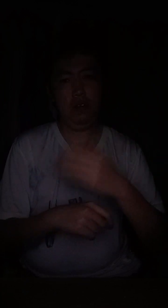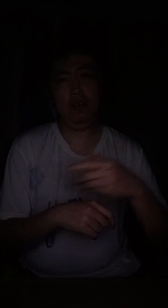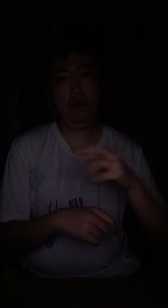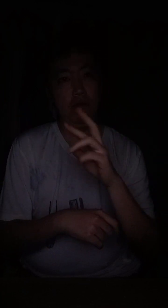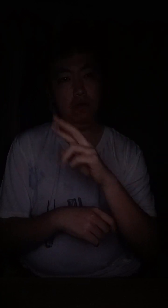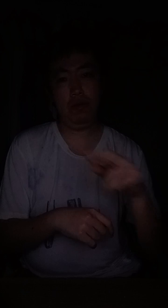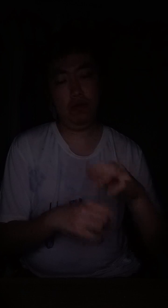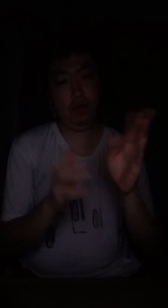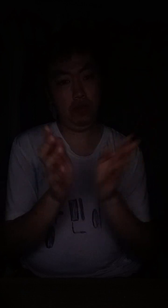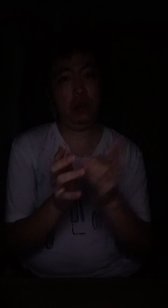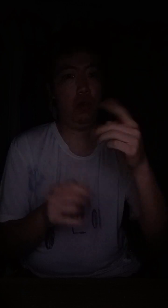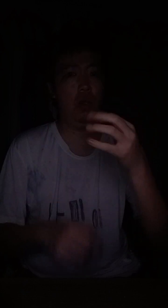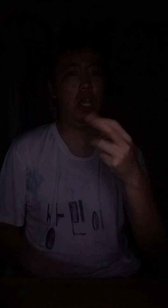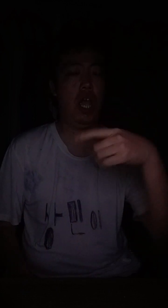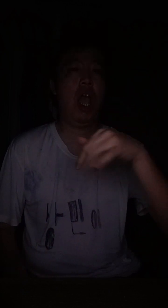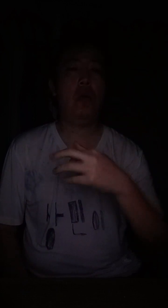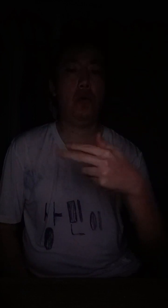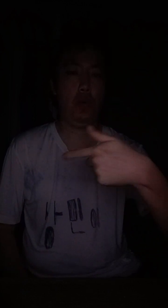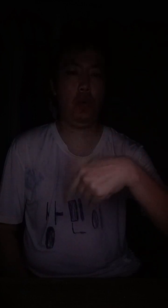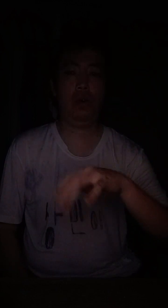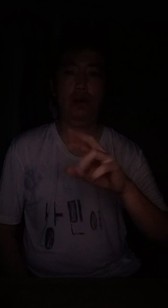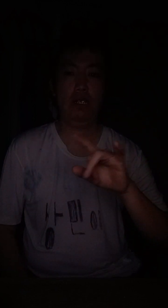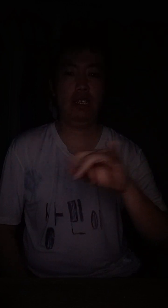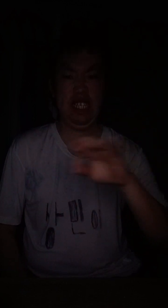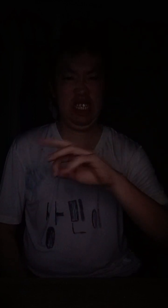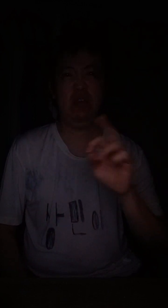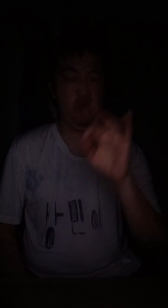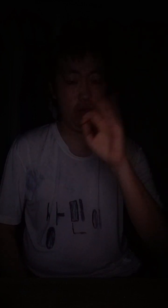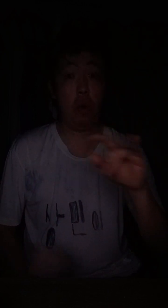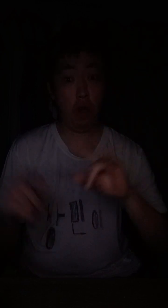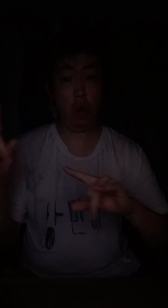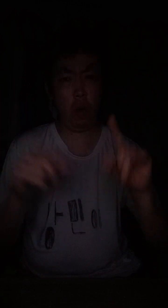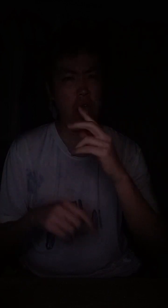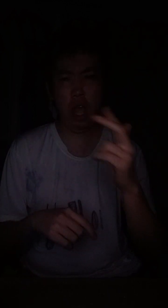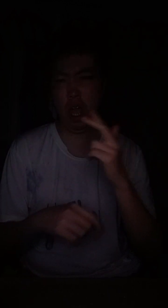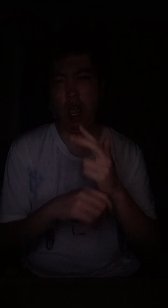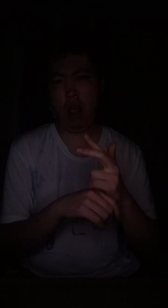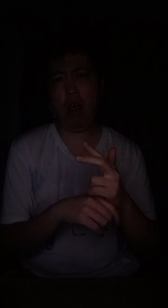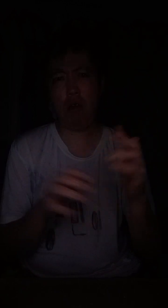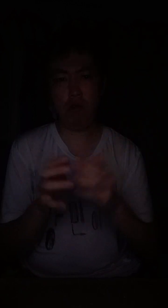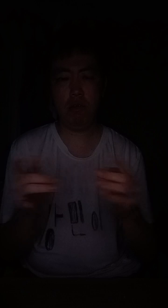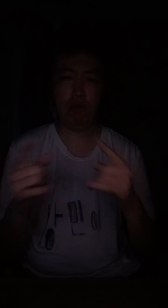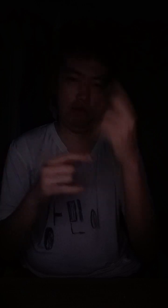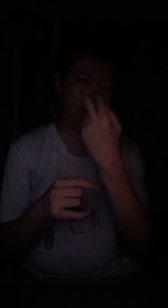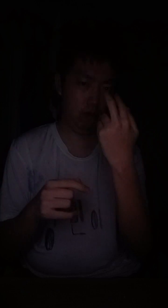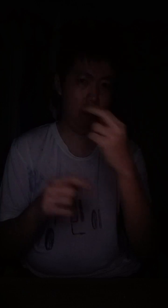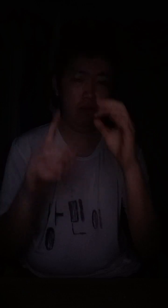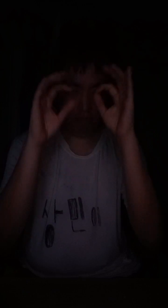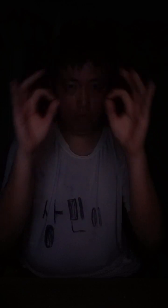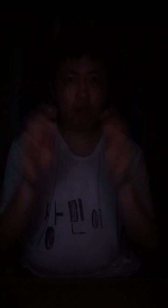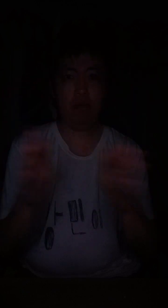전 광주에서는 터미널 여자 화장실 변기에 뚫린 구멍을 몰카로 오해해 경찰이 수사에 나서는 해프닝도